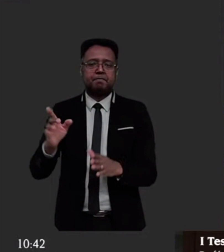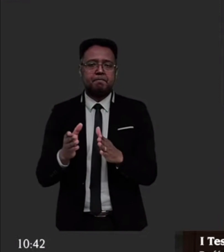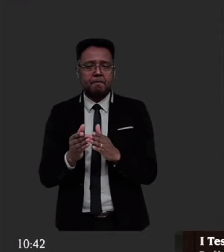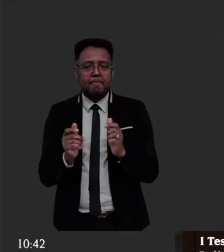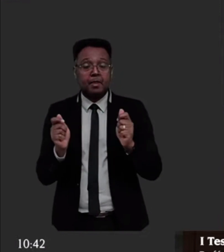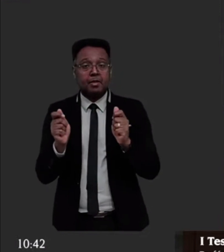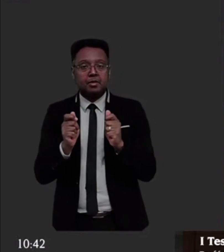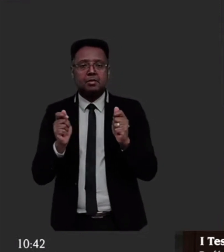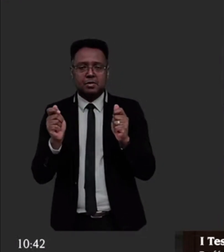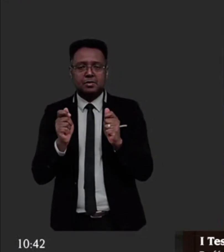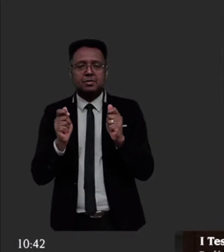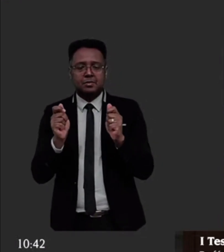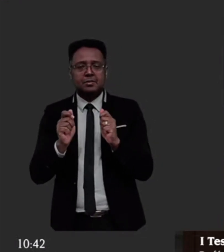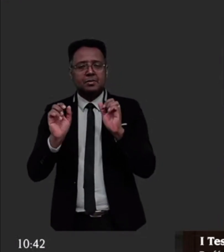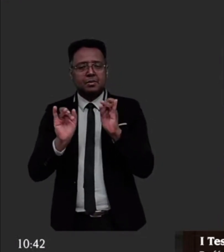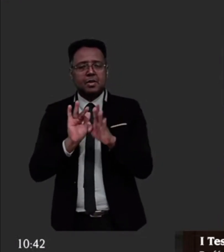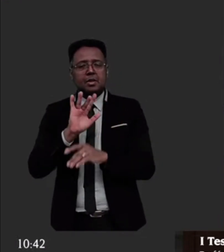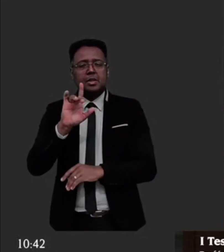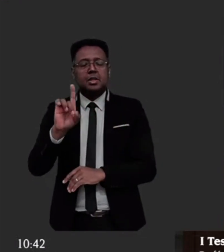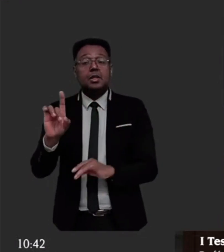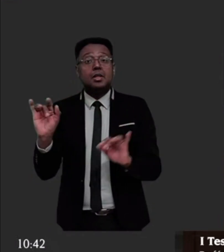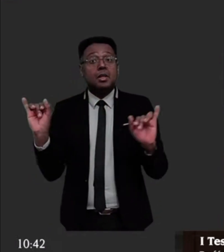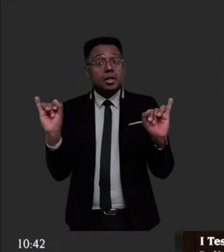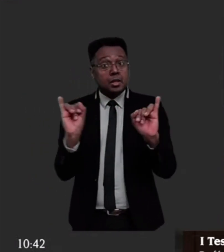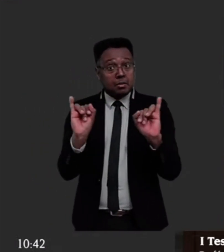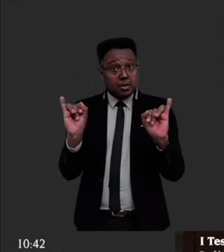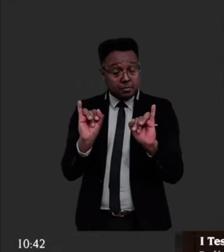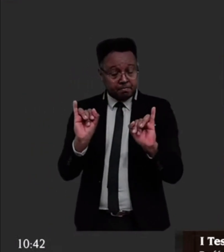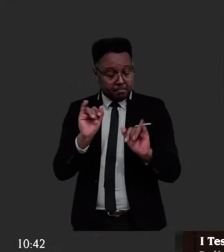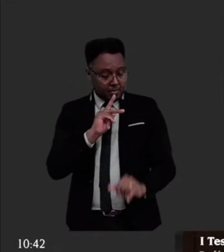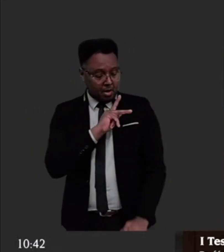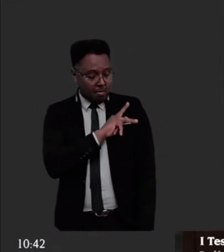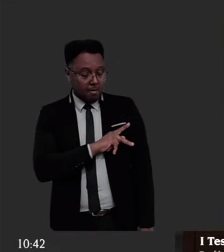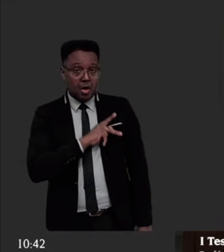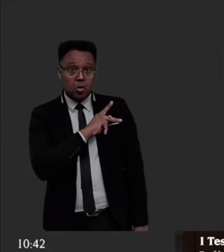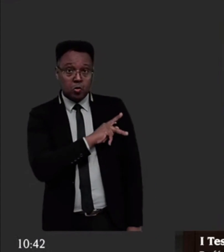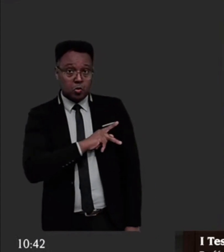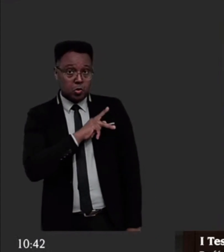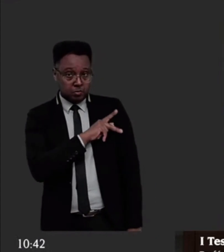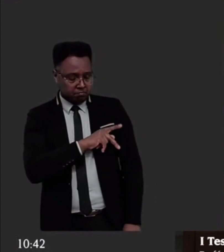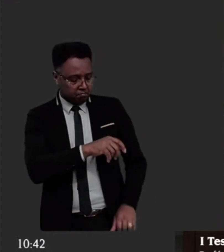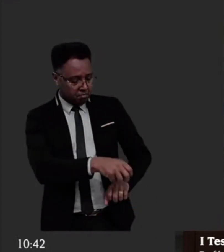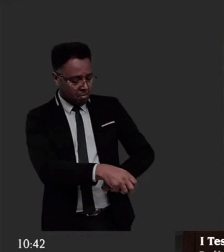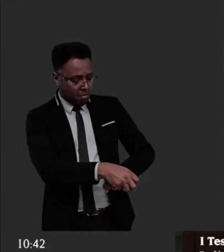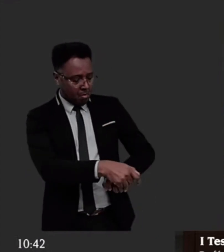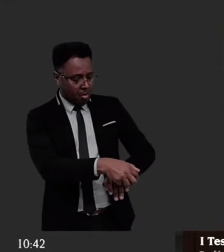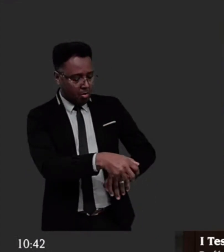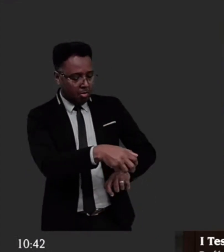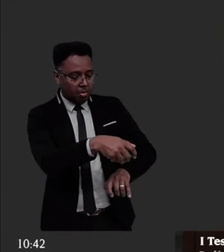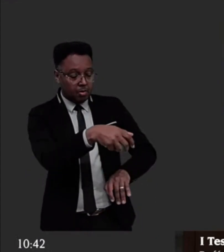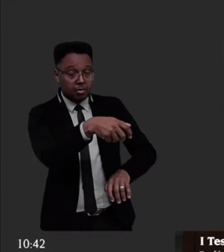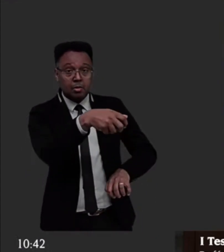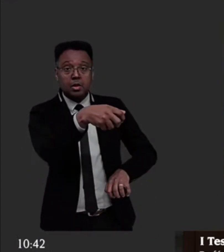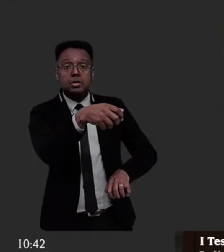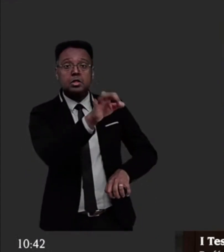Como ouvimos então, irmãos, o apóstolo Paulo dá início às cartas que enviara a Tessalônica